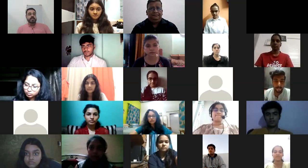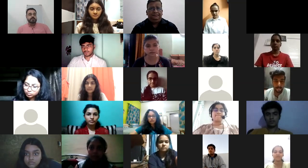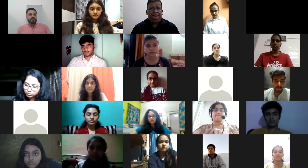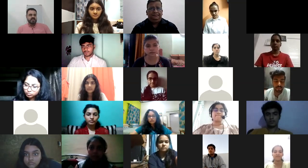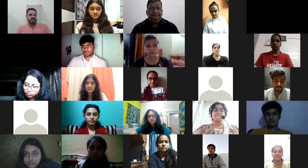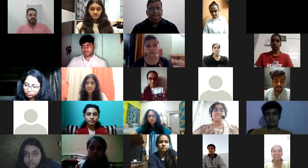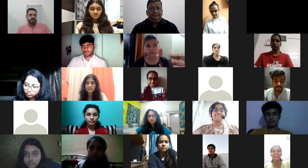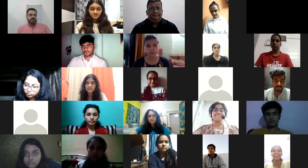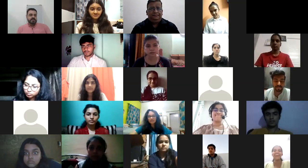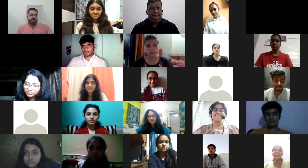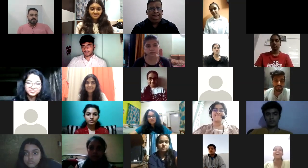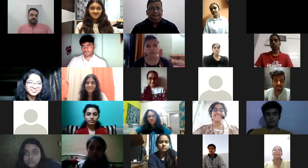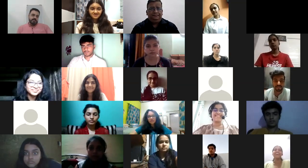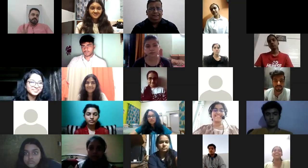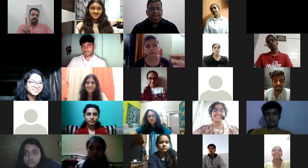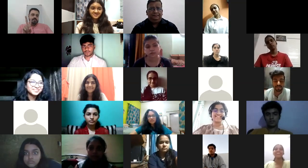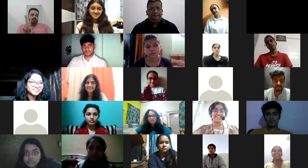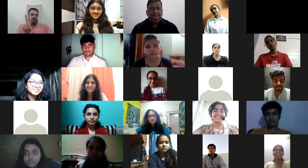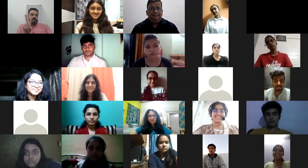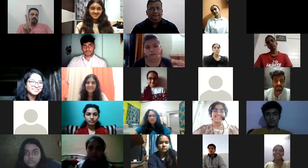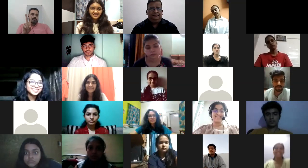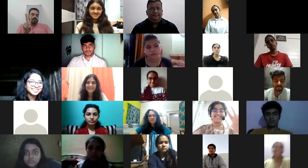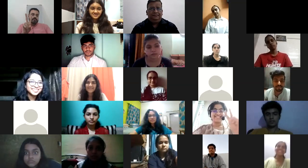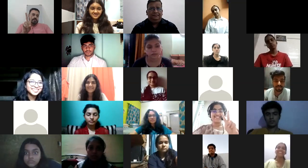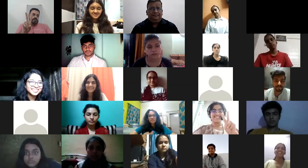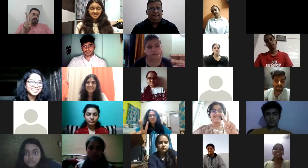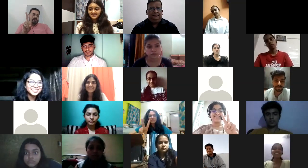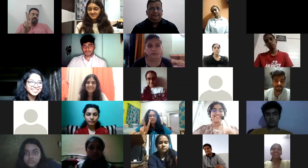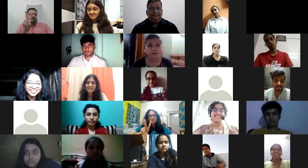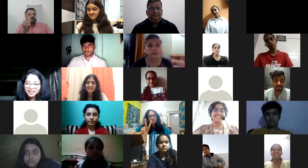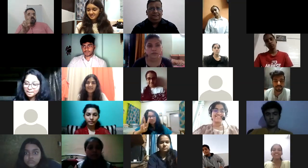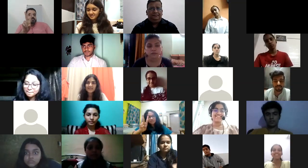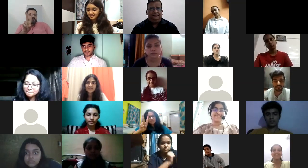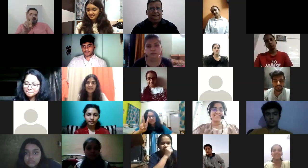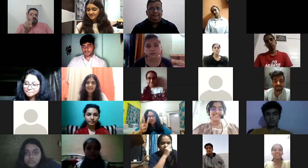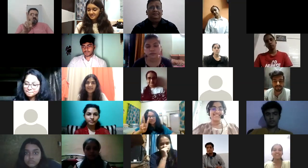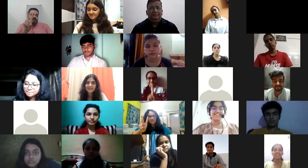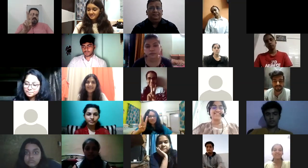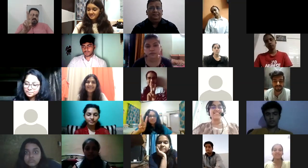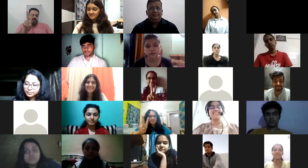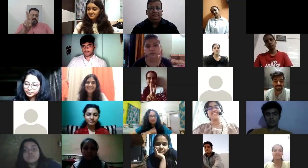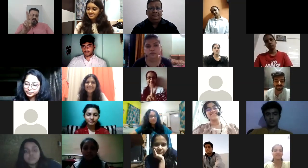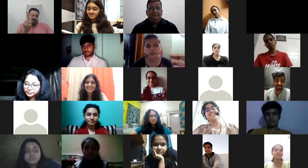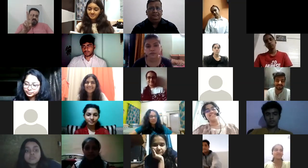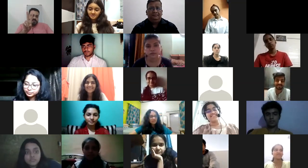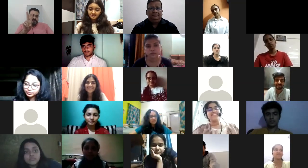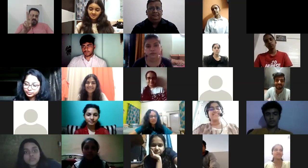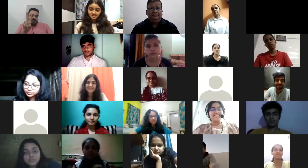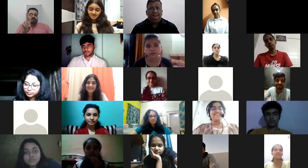थे, अब तो वी नहीं समझेगा ना, दो ही समझेगा. उत्तर